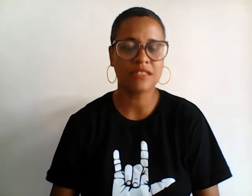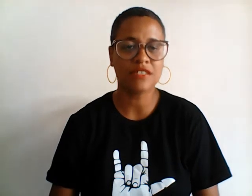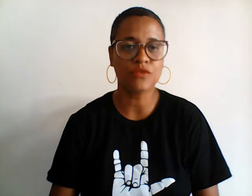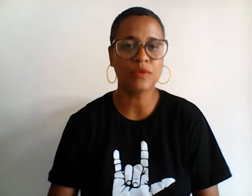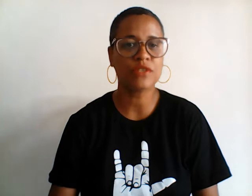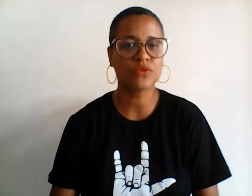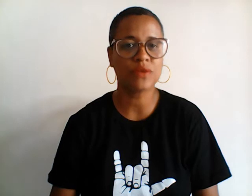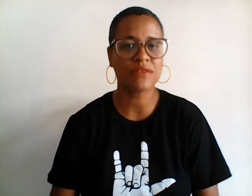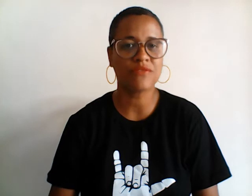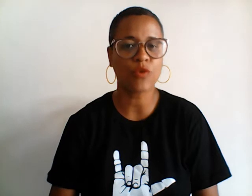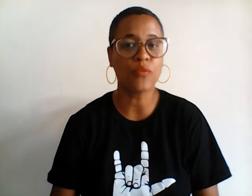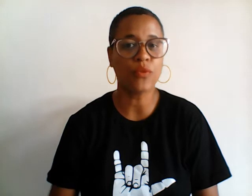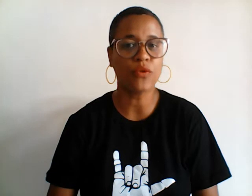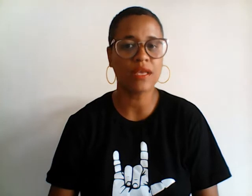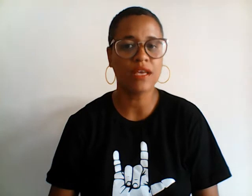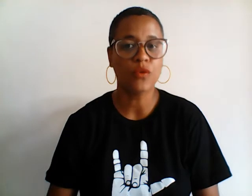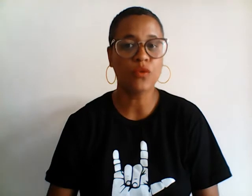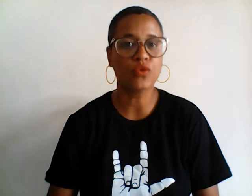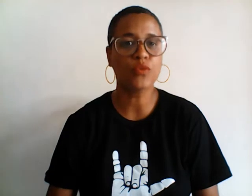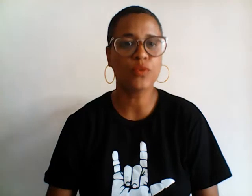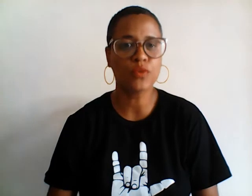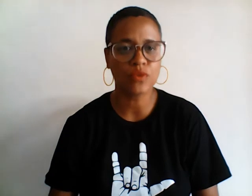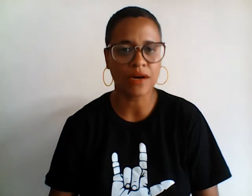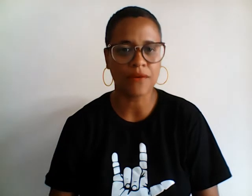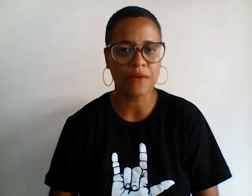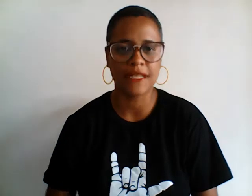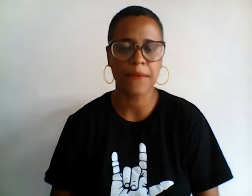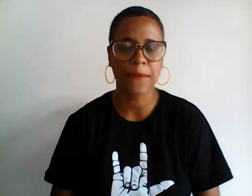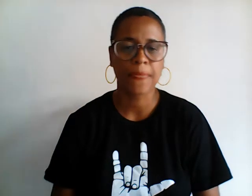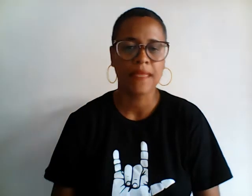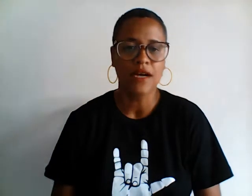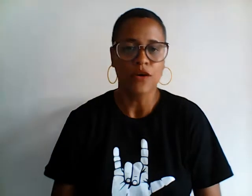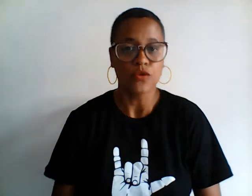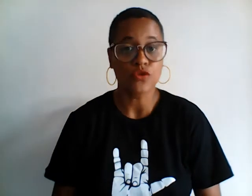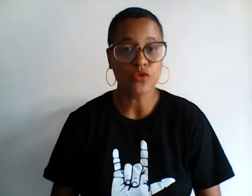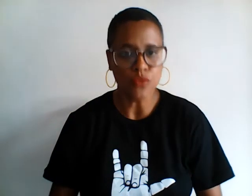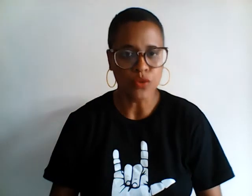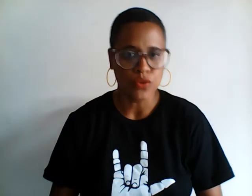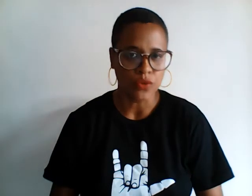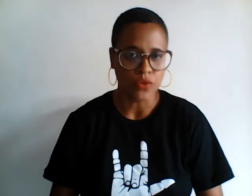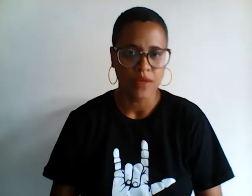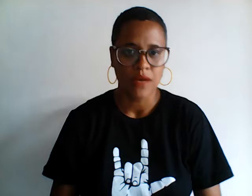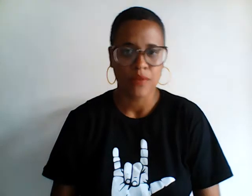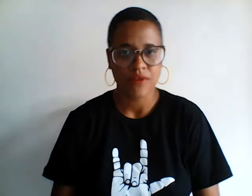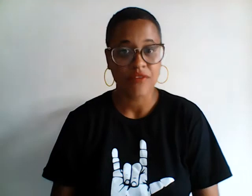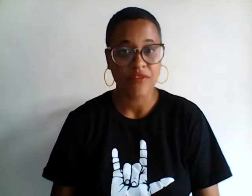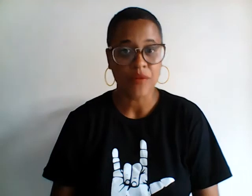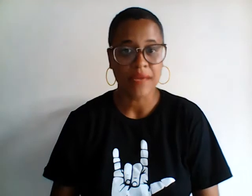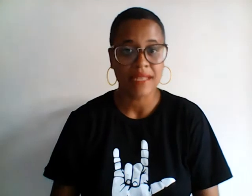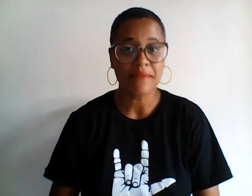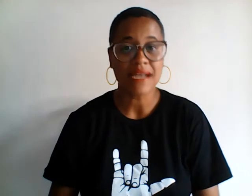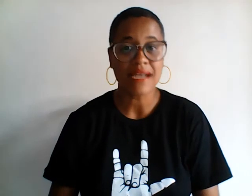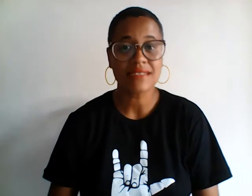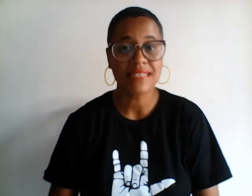de uma pessoa que compõe um grupo cultural, né? O surdo-mudo provavelmente é a mais antiga